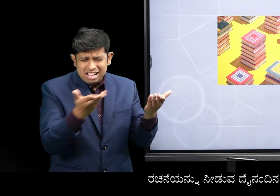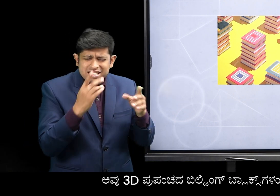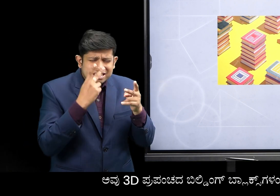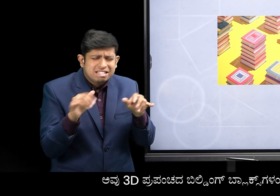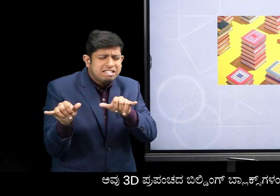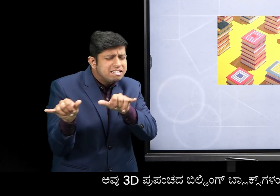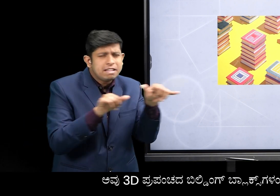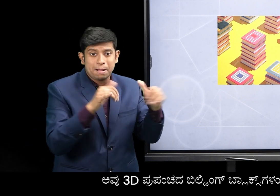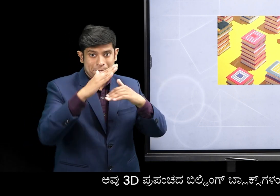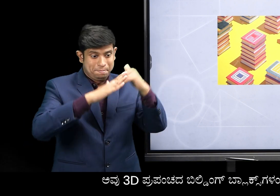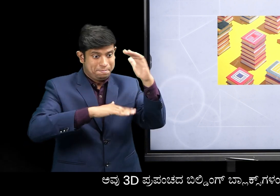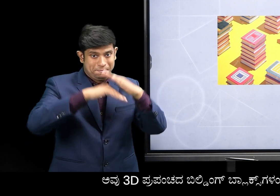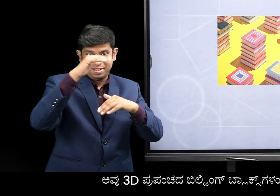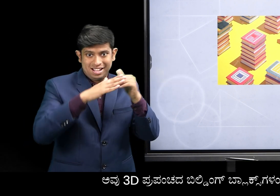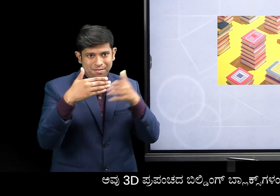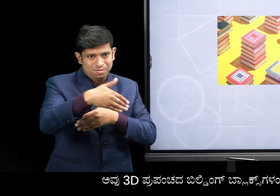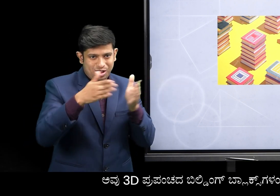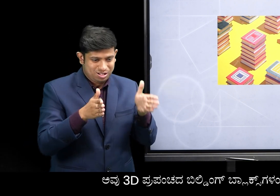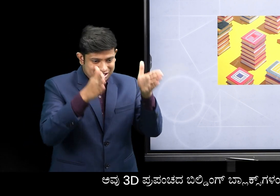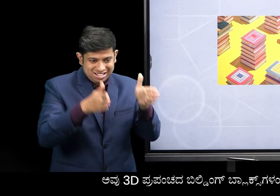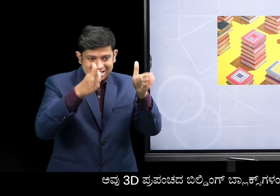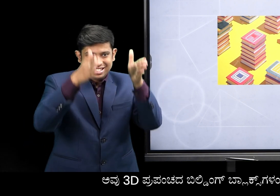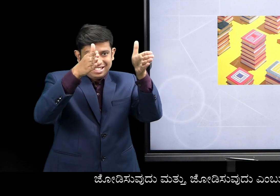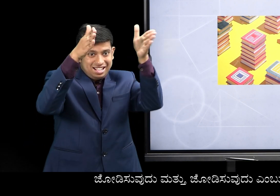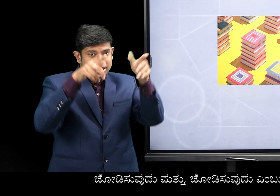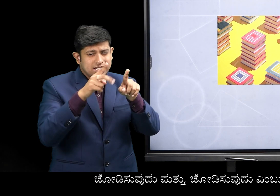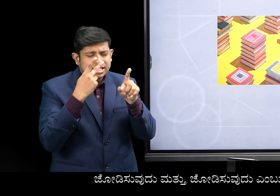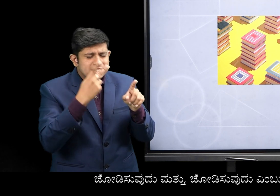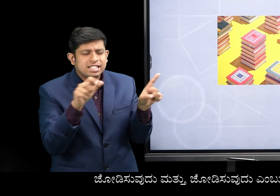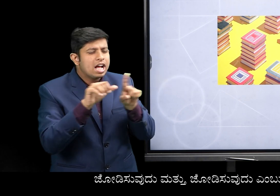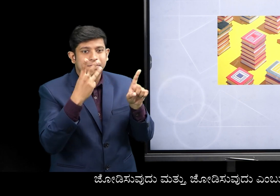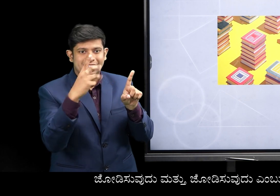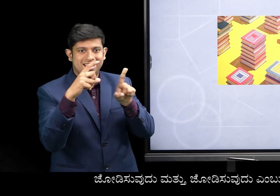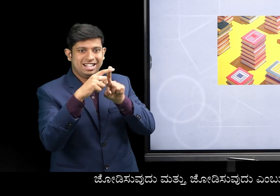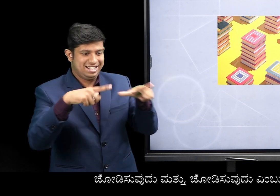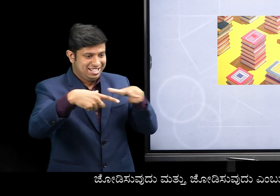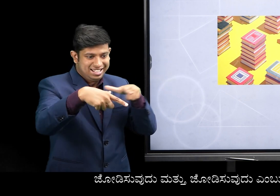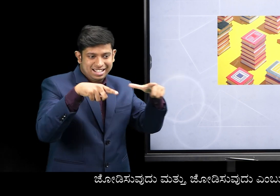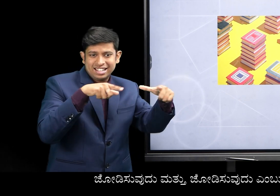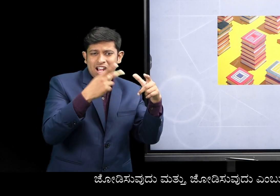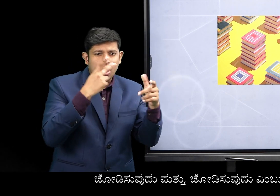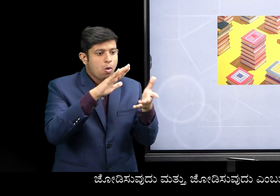ಅವು 3D ಪ್ರಪಂಚದ ಬಿಲ್ಡಿಂಗ್ ಬ್ಲಾಕ್ಸ್ಗಳಂತಿದ್ದು ಆಕಾರಗಳನ್ನ ಹೇಗೆ ಜೋಡಿಸುವುದು ಮತ್ತು ಜೋಡಿಸುವುದನ್ನ ನಮಗೆ ತೋರಿಸುತ್ತೆ.